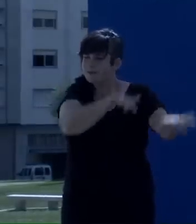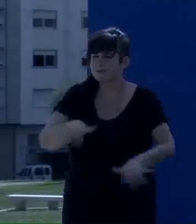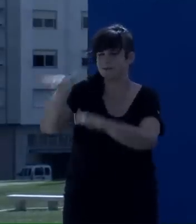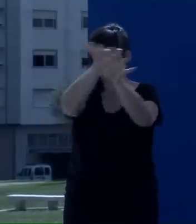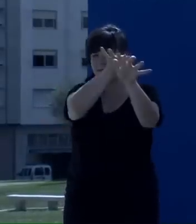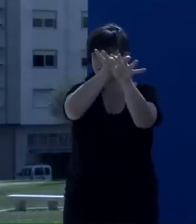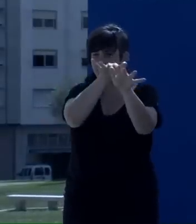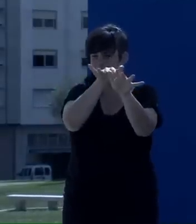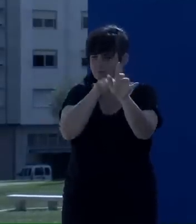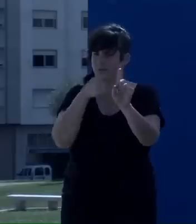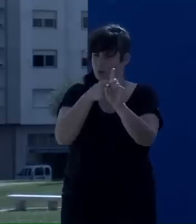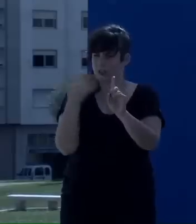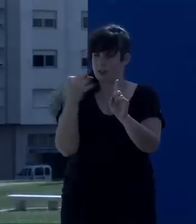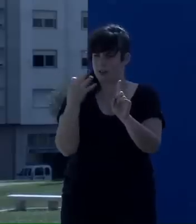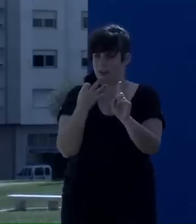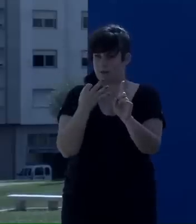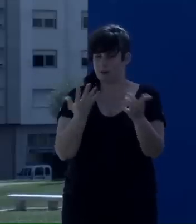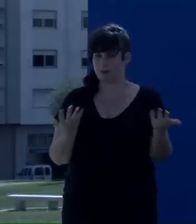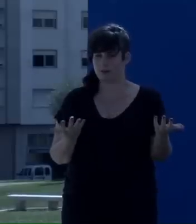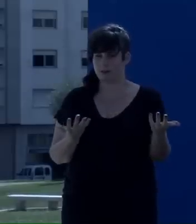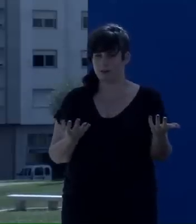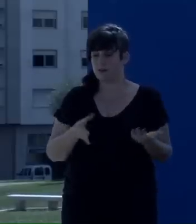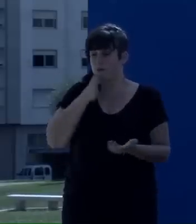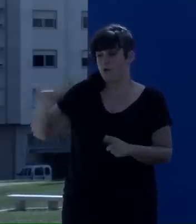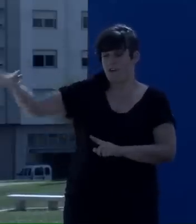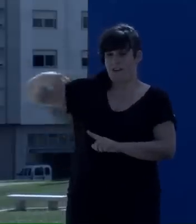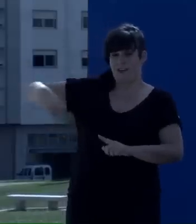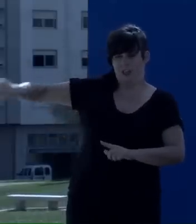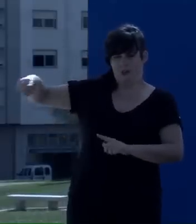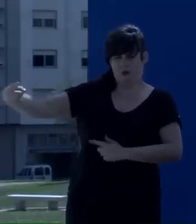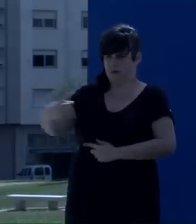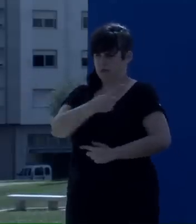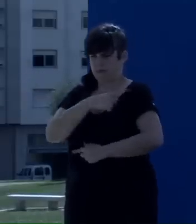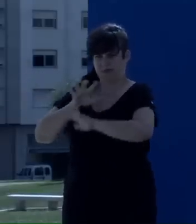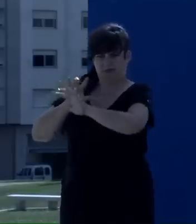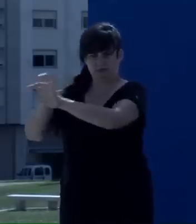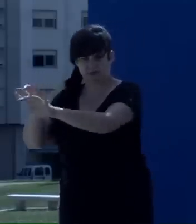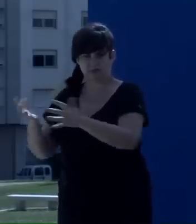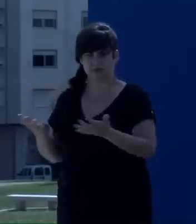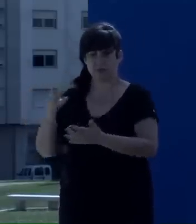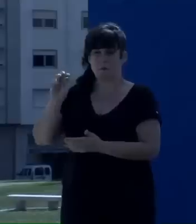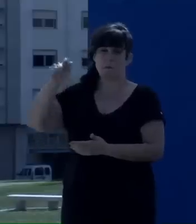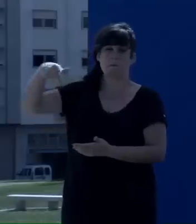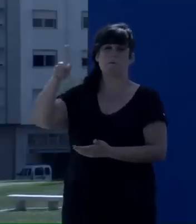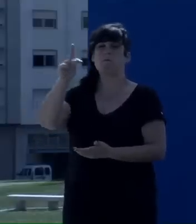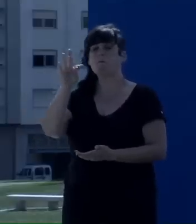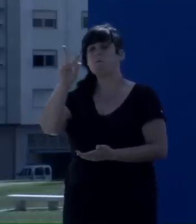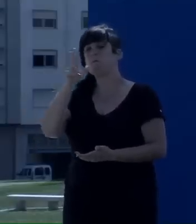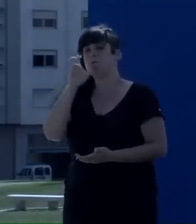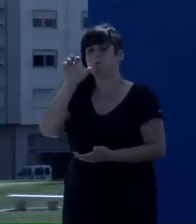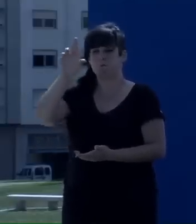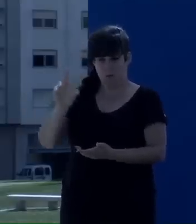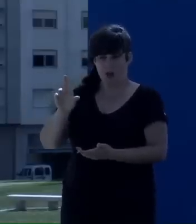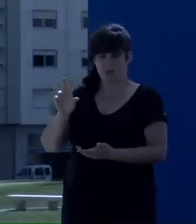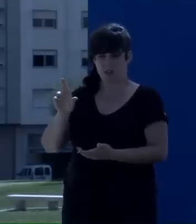convicción, frente a auténticas divisións Panzer. As divisións Panzer que están na